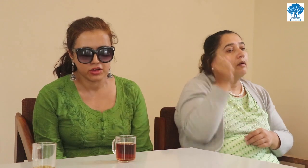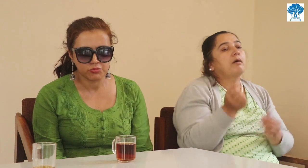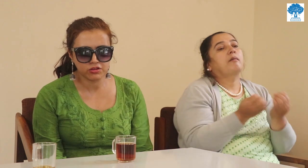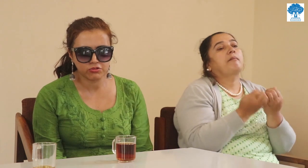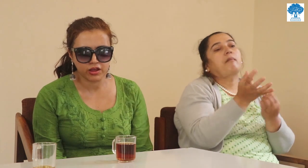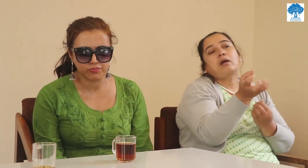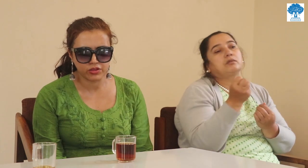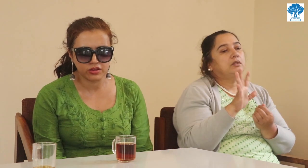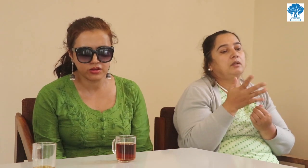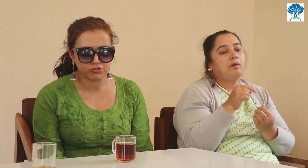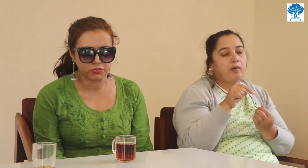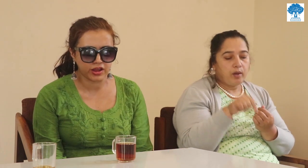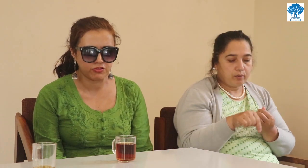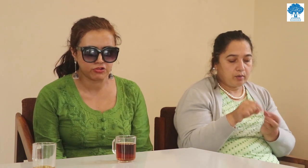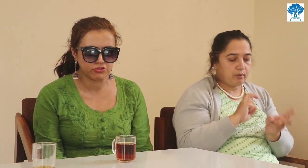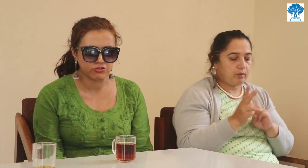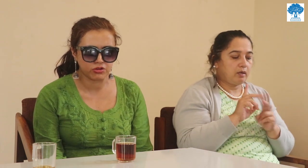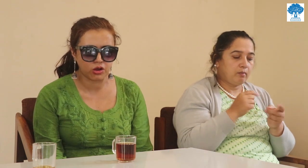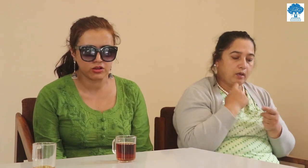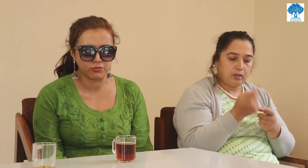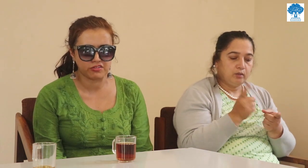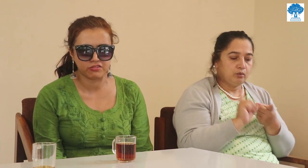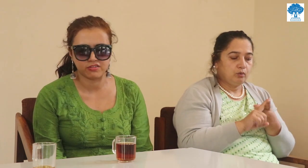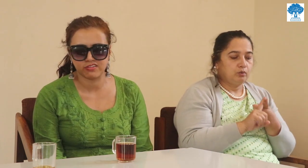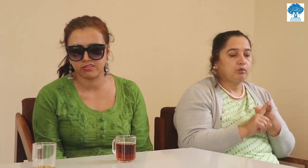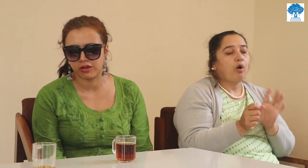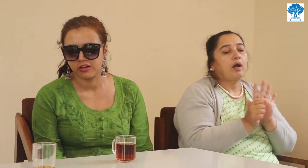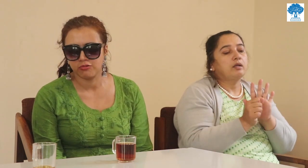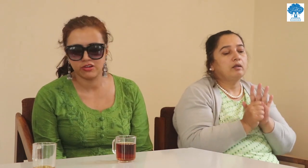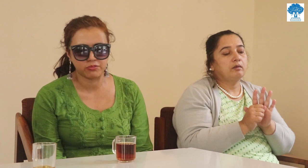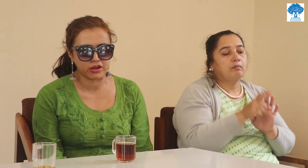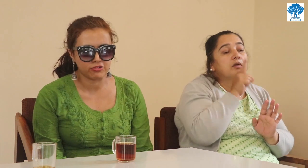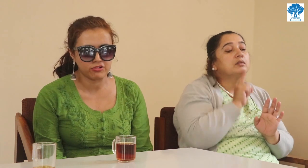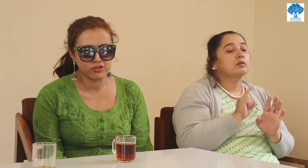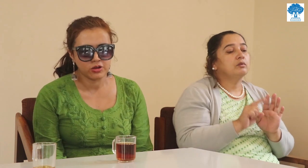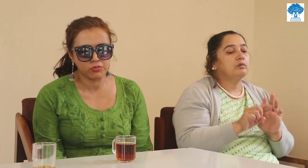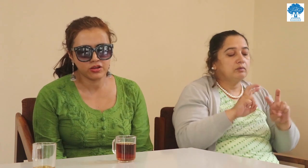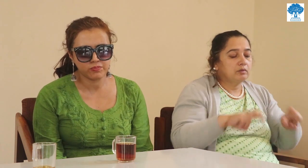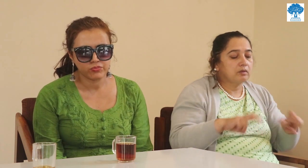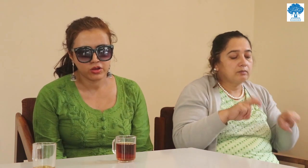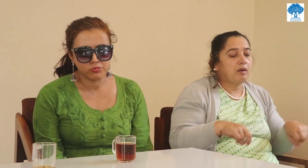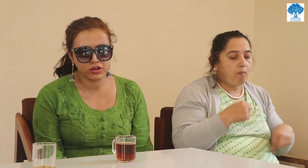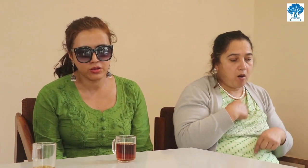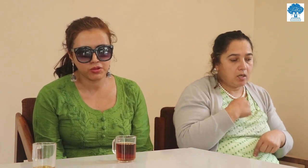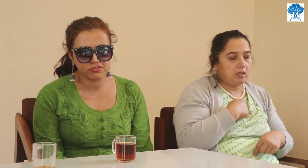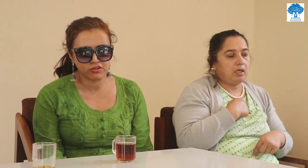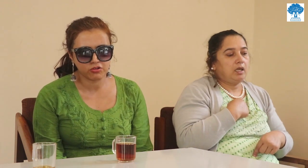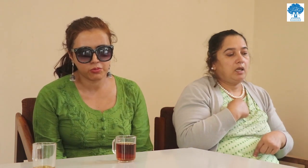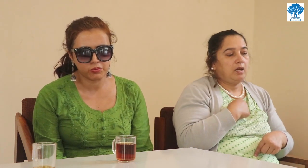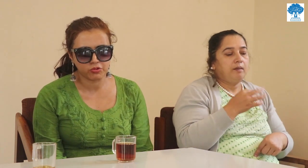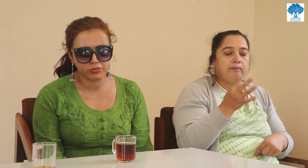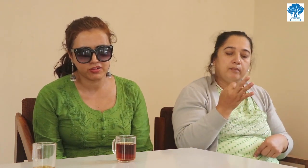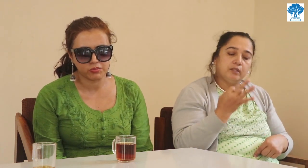छैन. म एउटा यहीँनिर एउटा भनाइ जोड्छु जुन अघिल्लो वर्षको रिसर्चमा उल्लेख भएको थियो. मैले